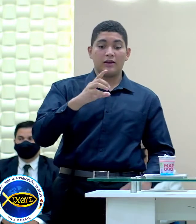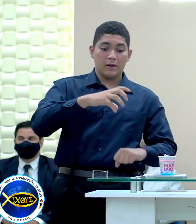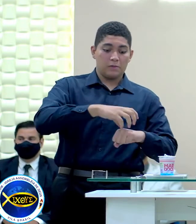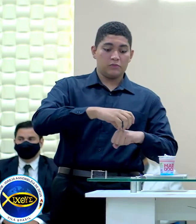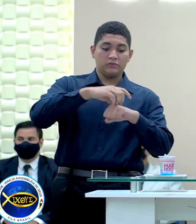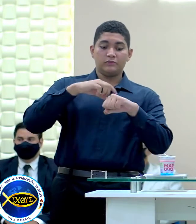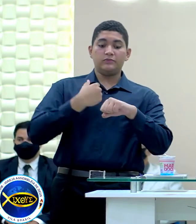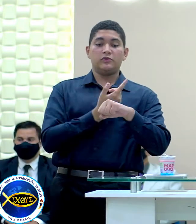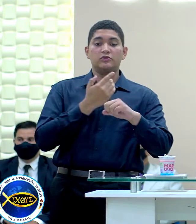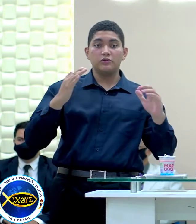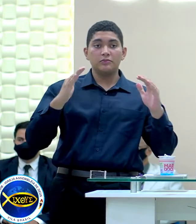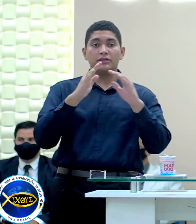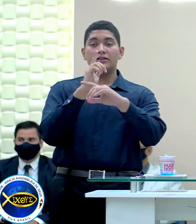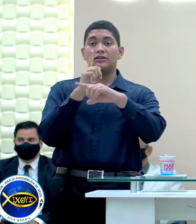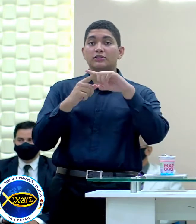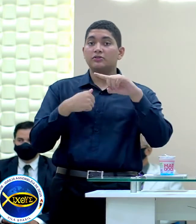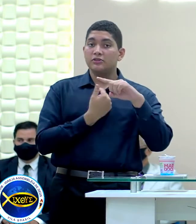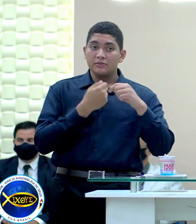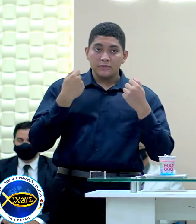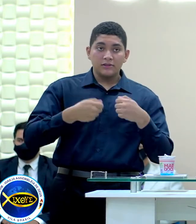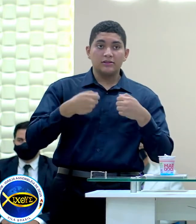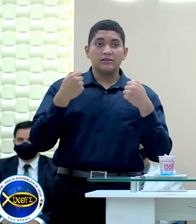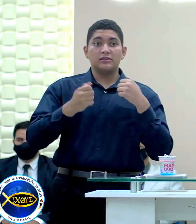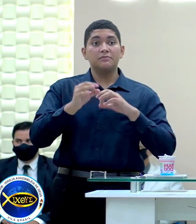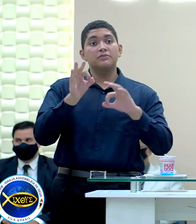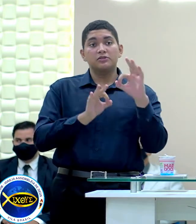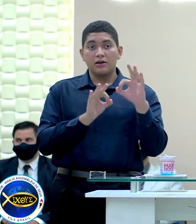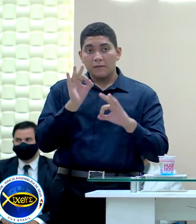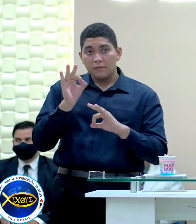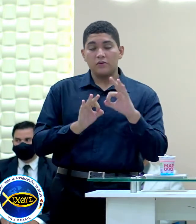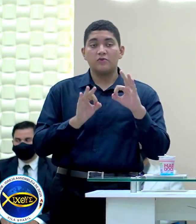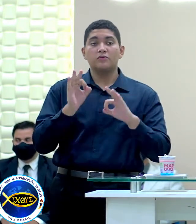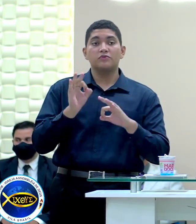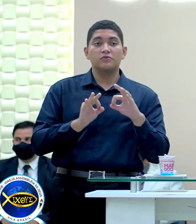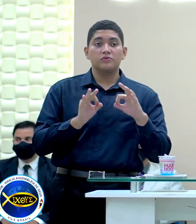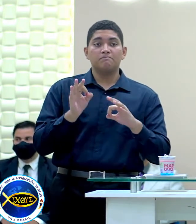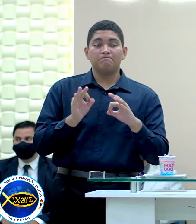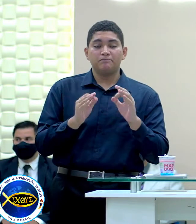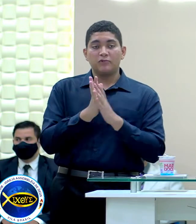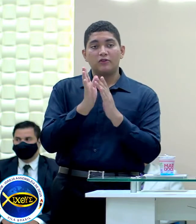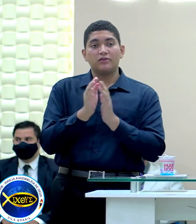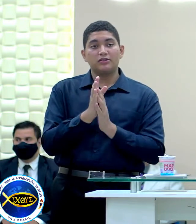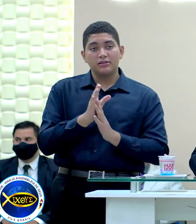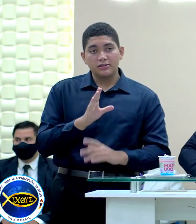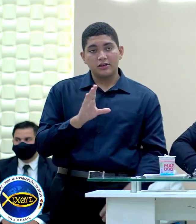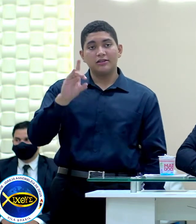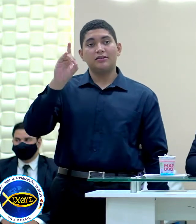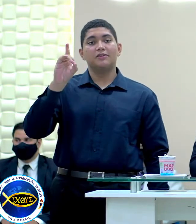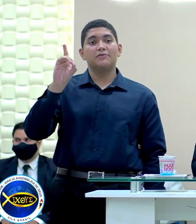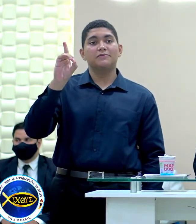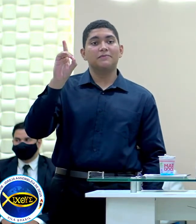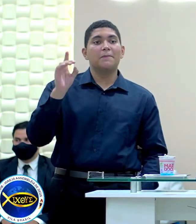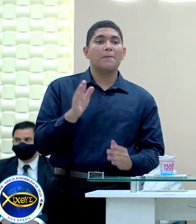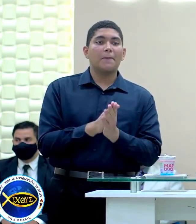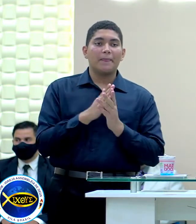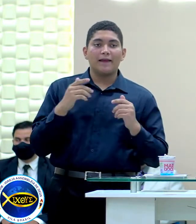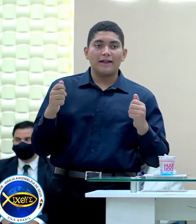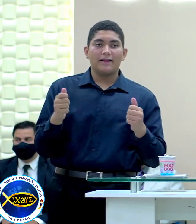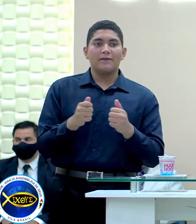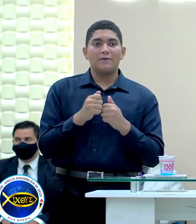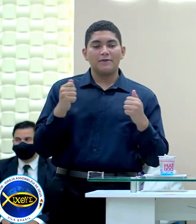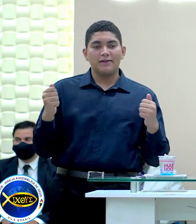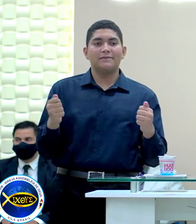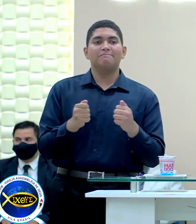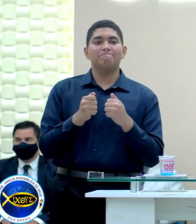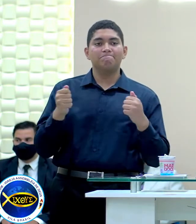igreja. Estejamos prontos, louvado seja Deus, aleluia,